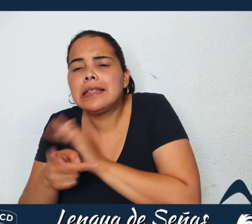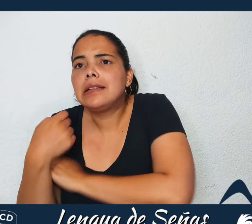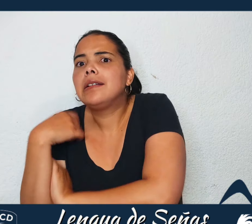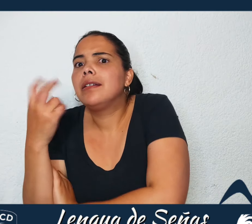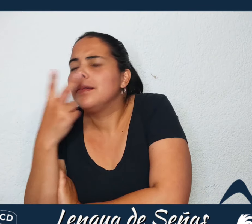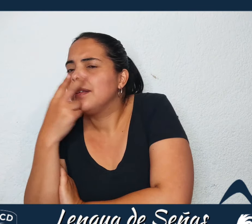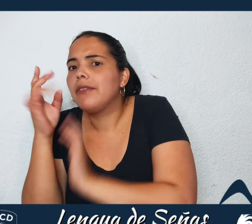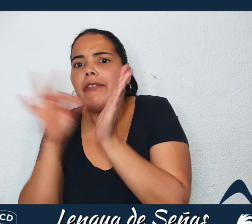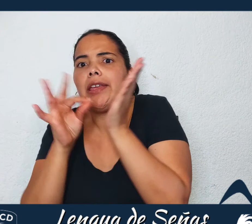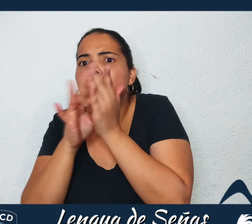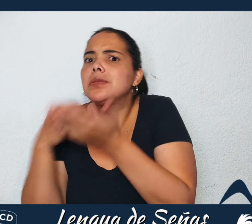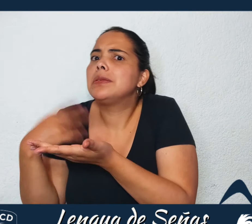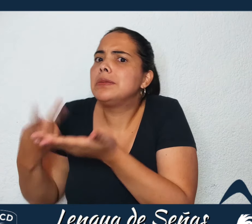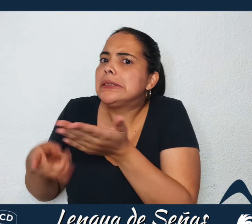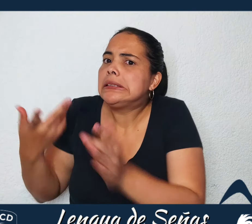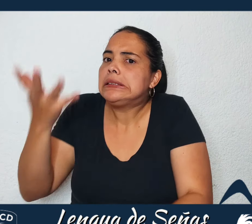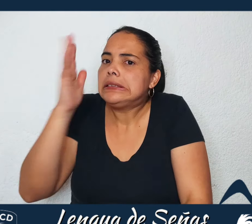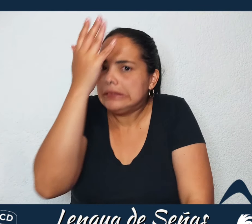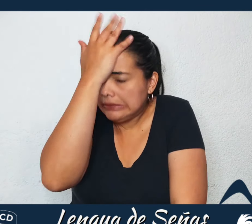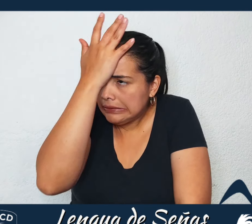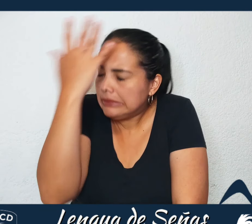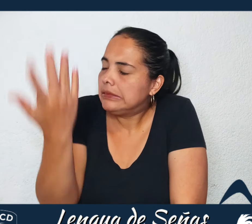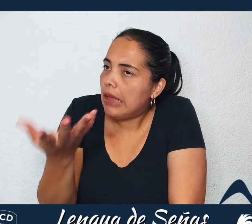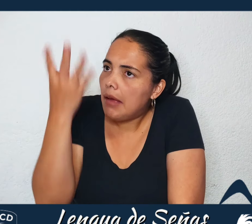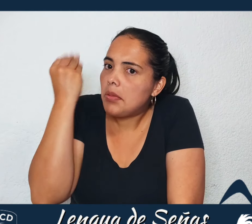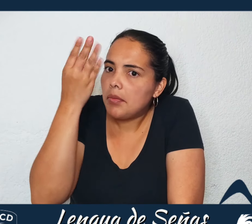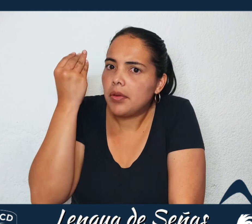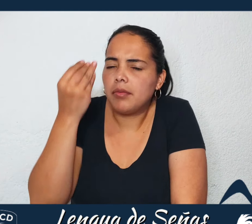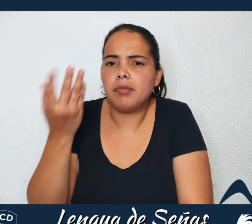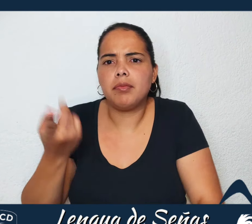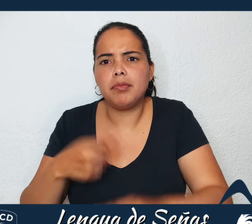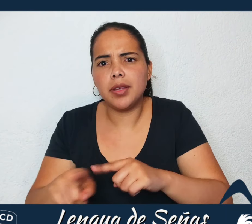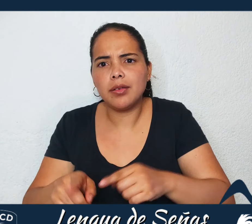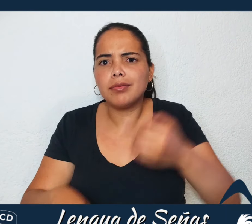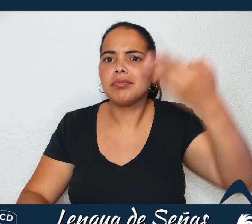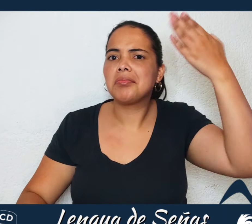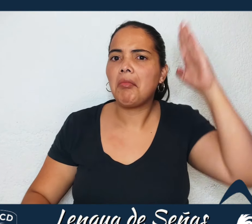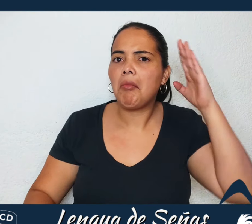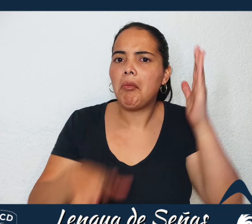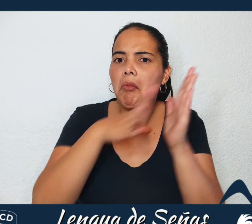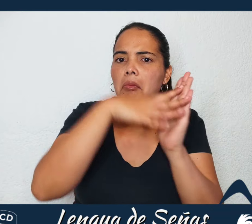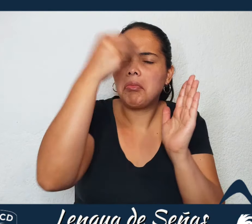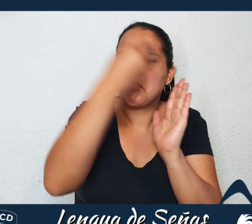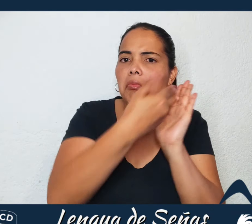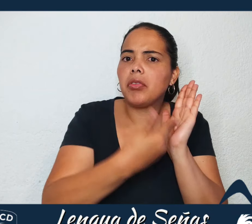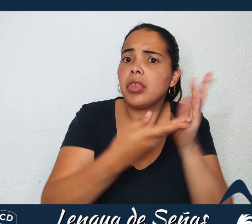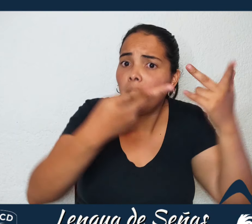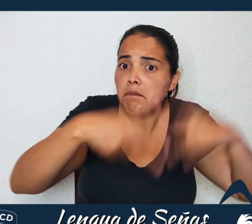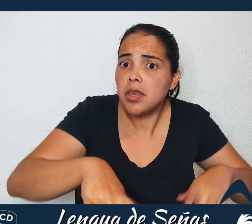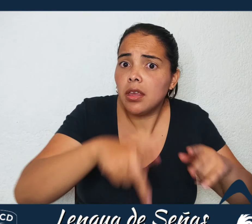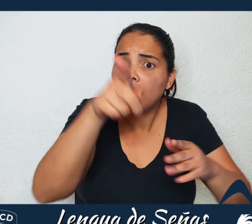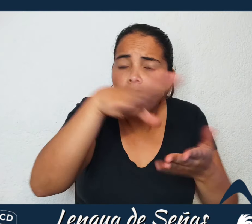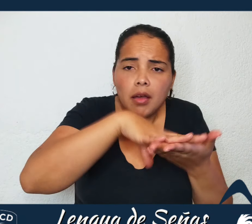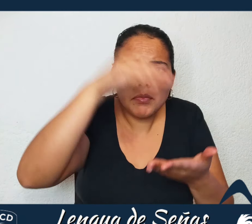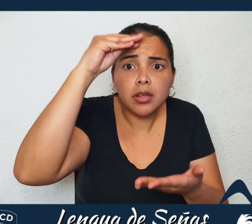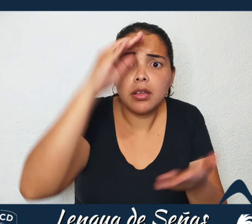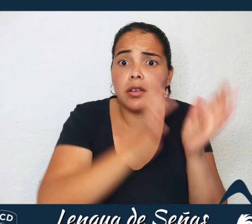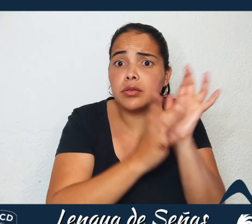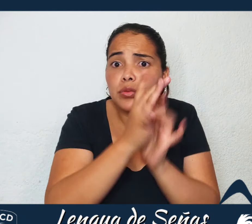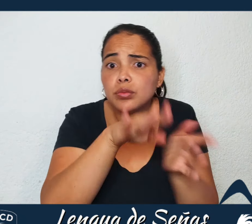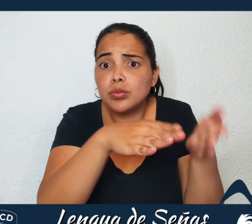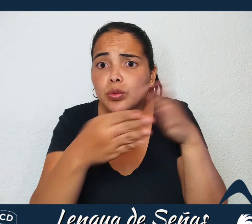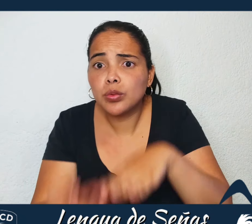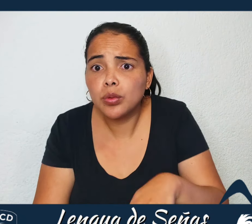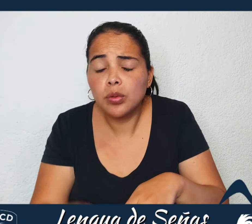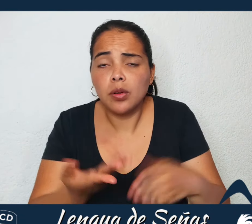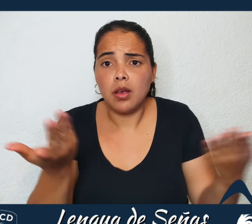la muerte. Entonces ahí es donde Pablo dice, yo quiero que recuerden que las buenas nuevas que les estoy hablando de Cristo, de